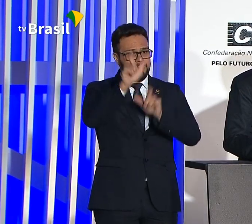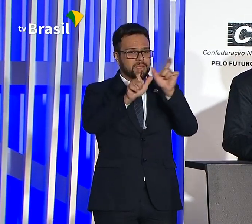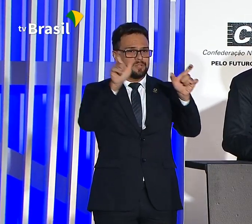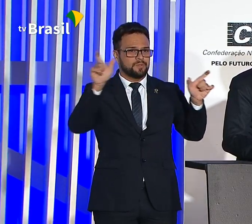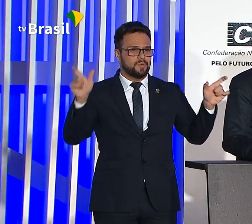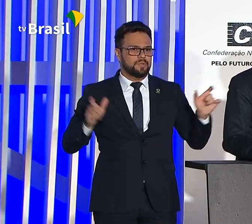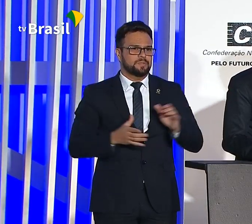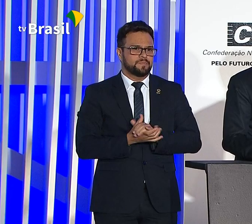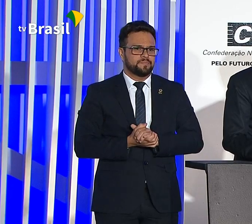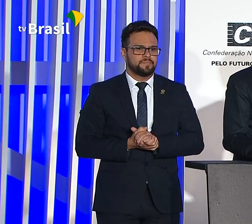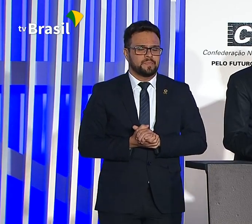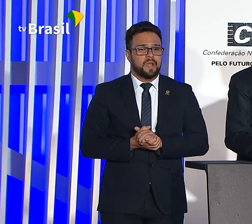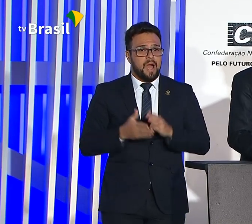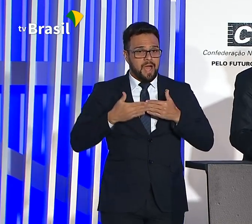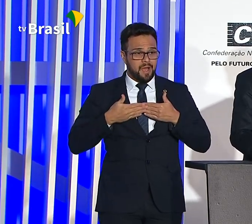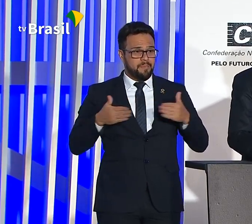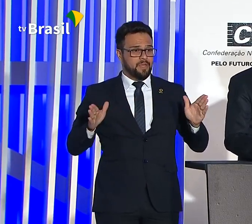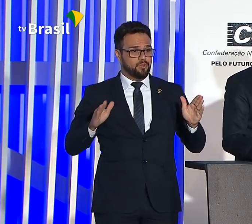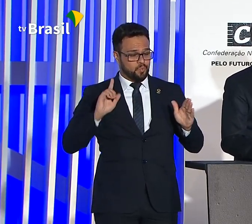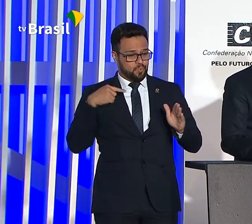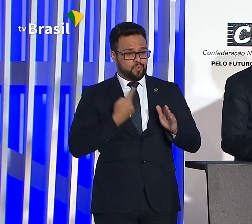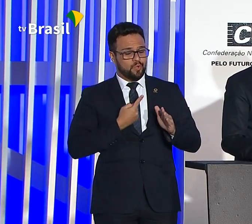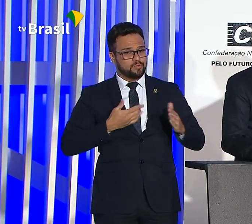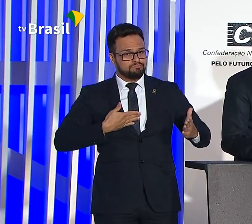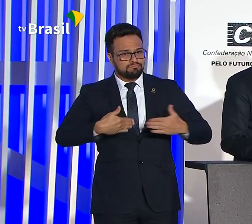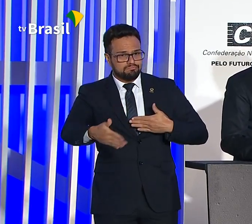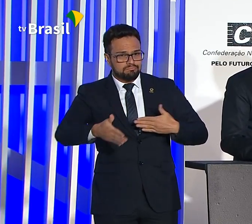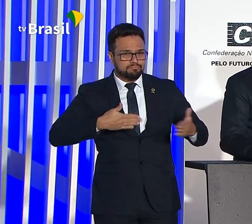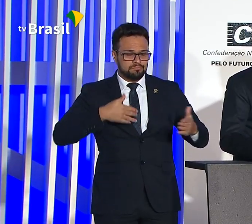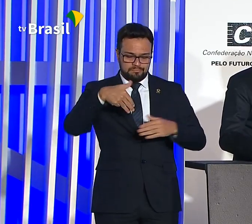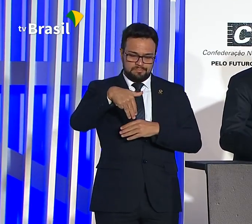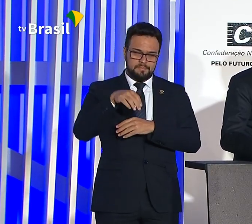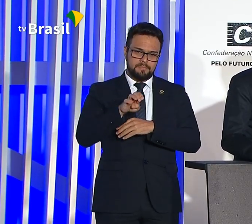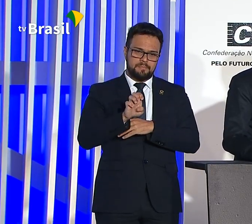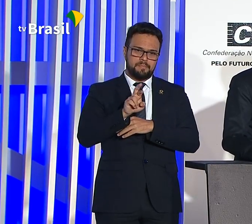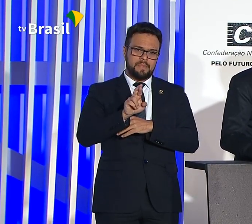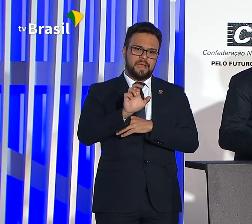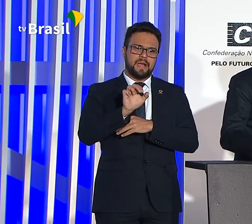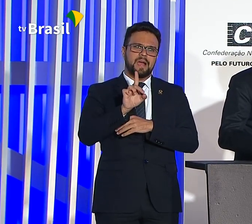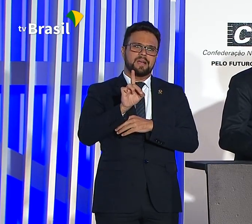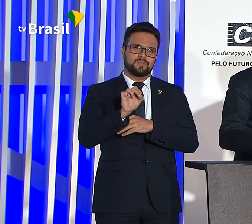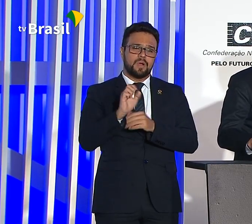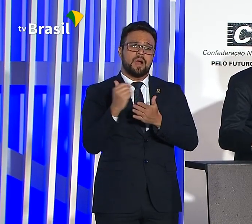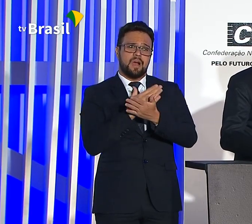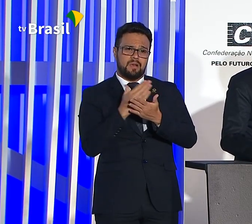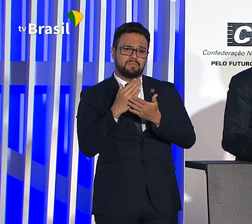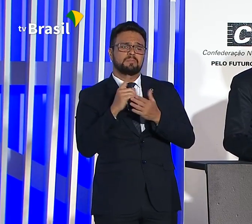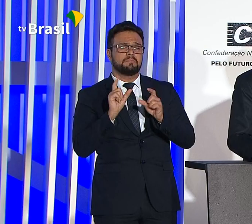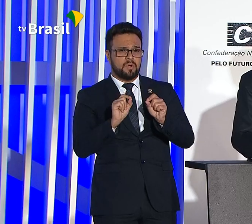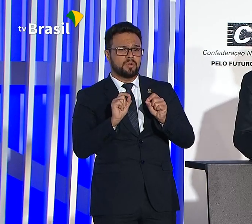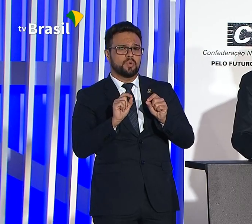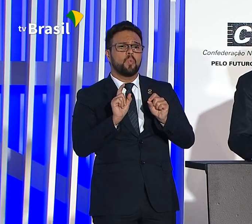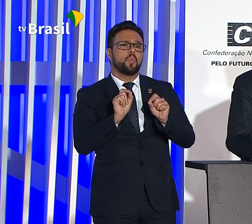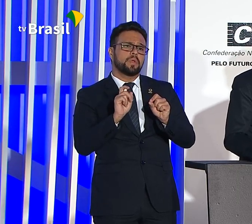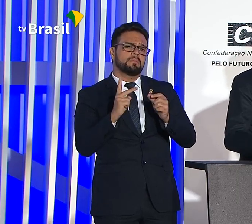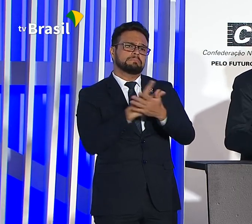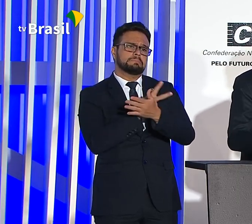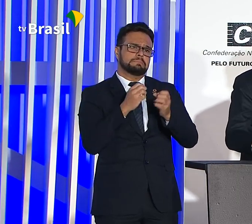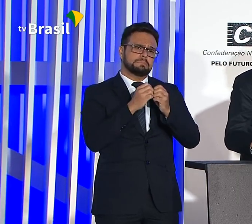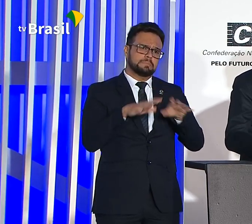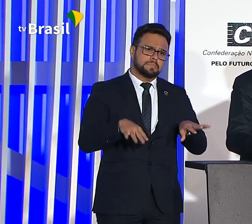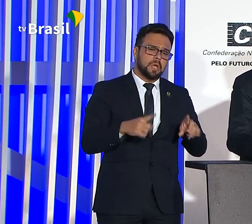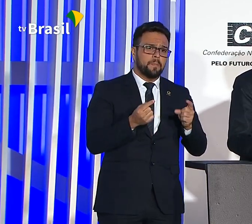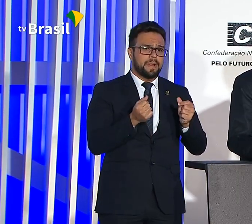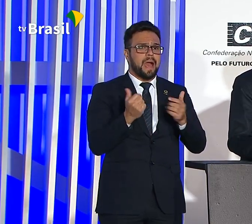com a abertura do nosso mercado algumas coisas em algum efeito colateral acontece no brasil o